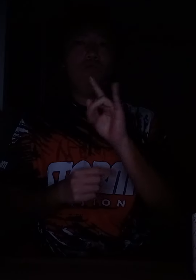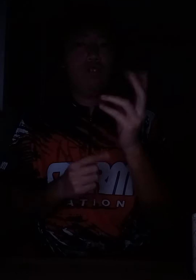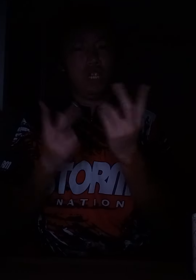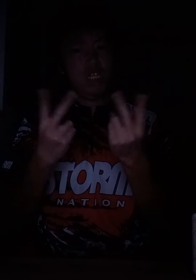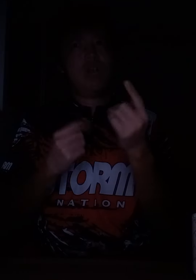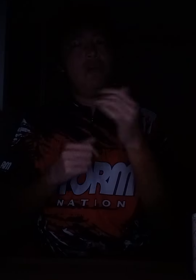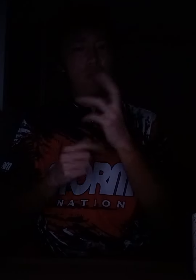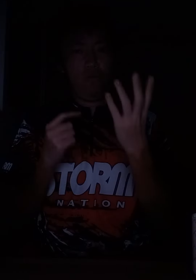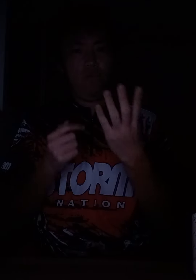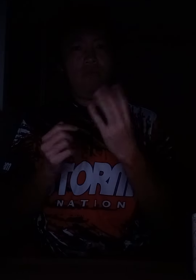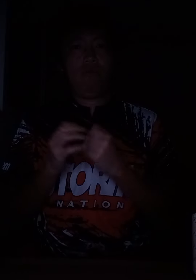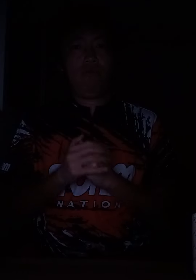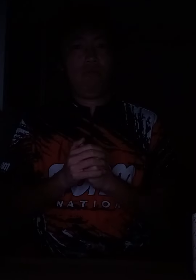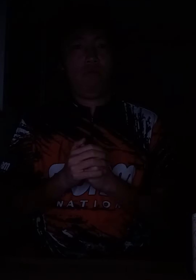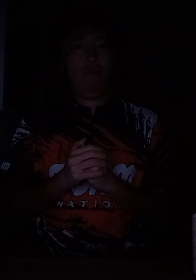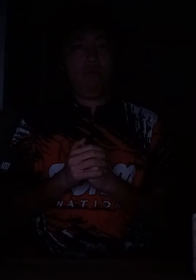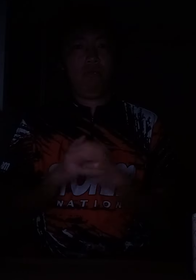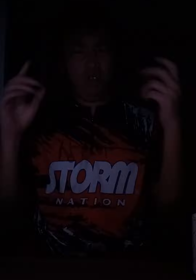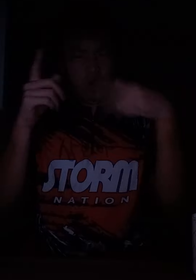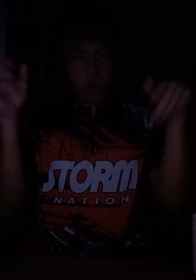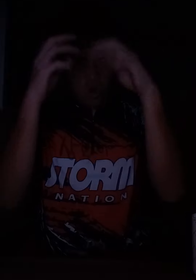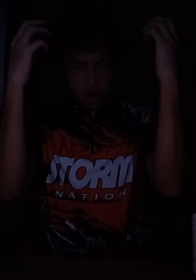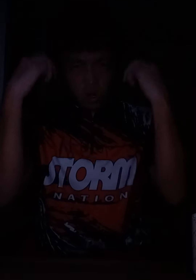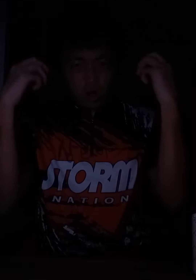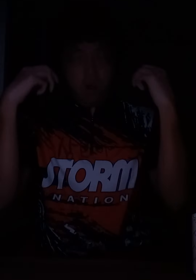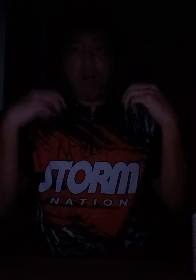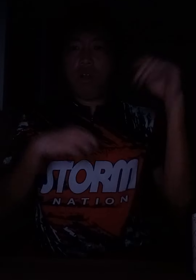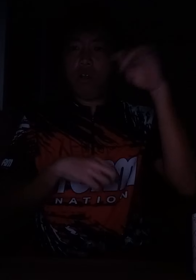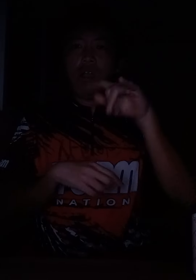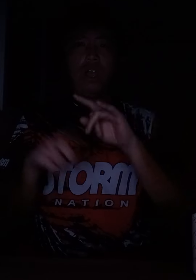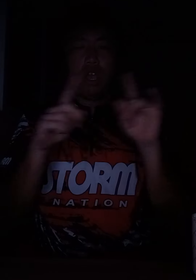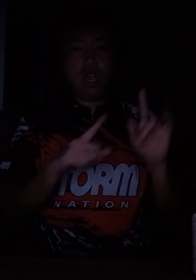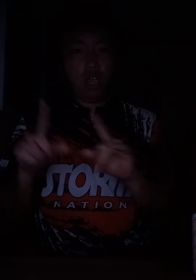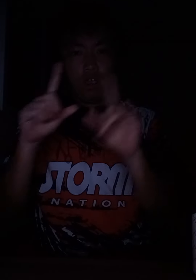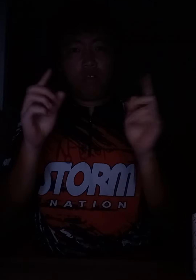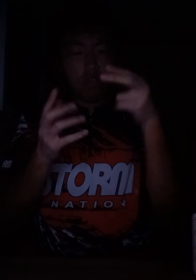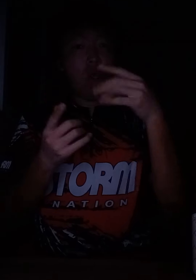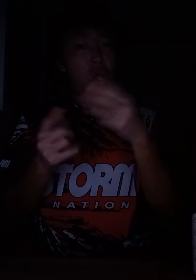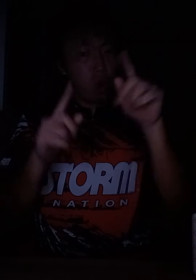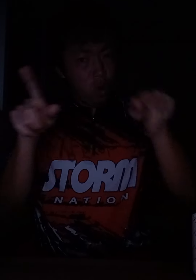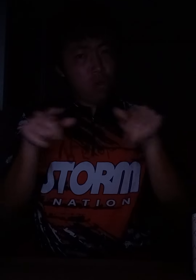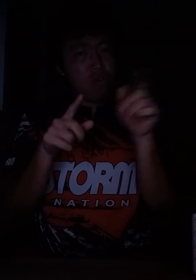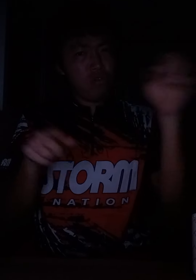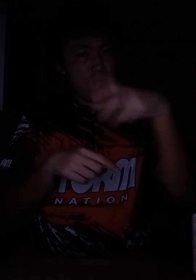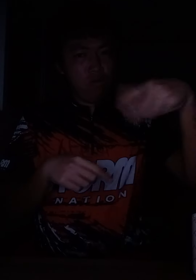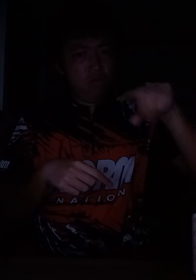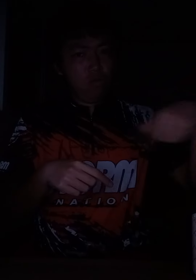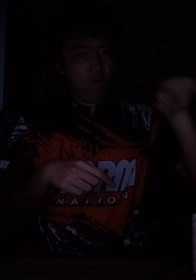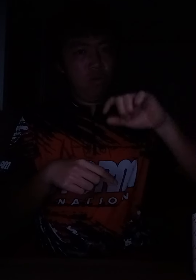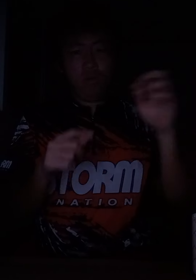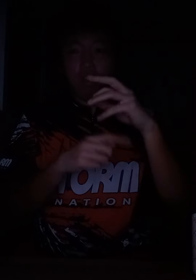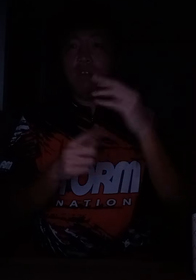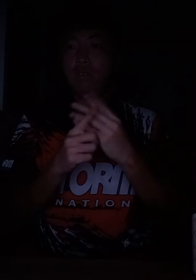8시 40분쯤입니다. 열대야가 기승을 부리는 날씨에 에어컨, 선풍기도 쓸 수 없는 주민들은 뜬